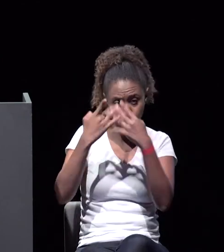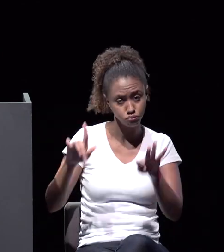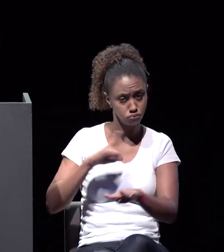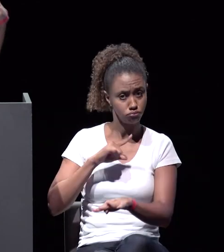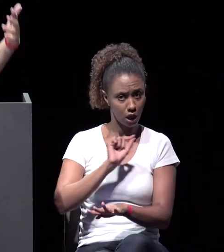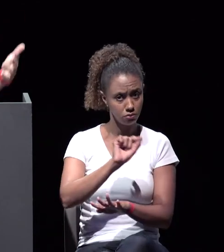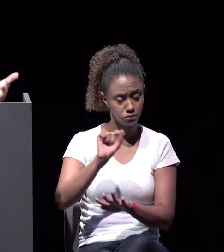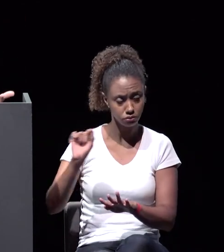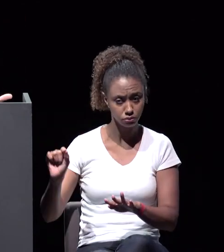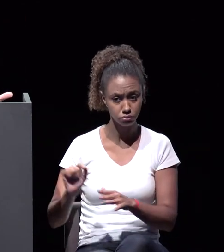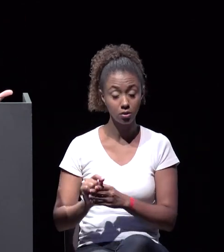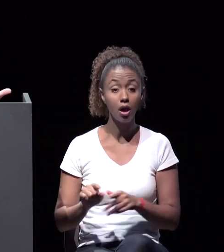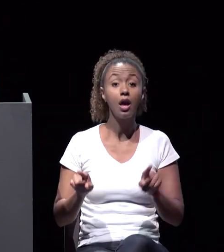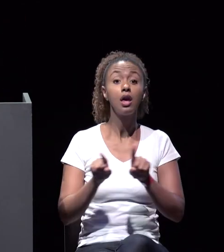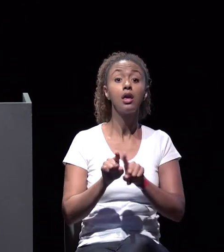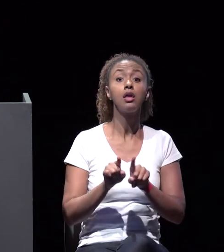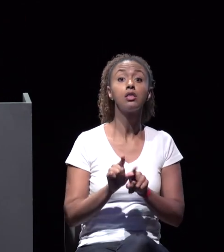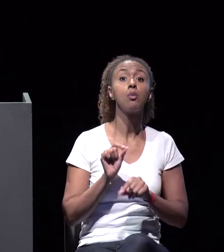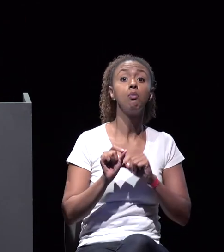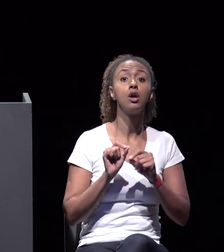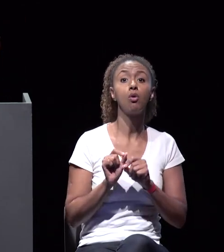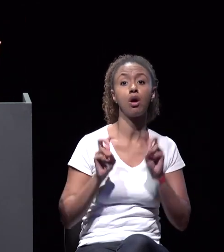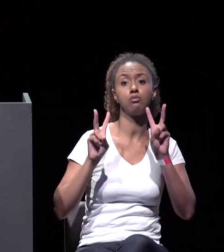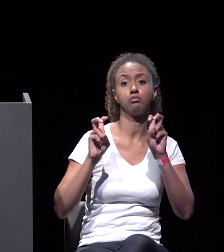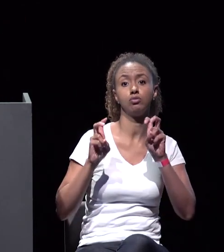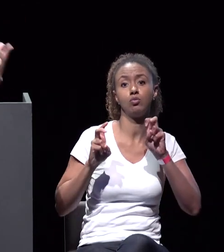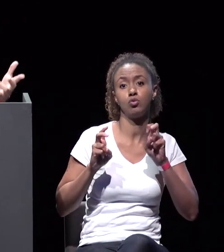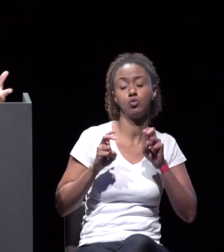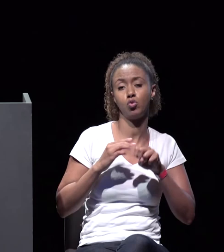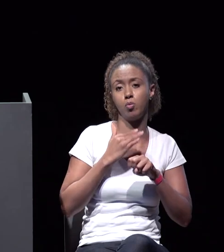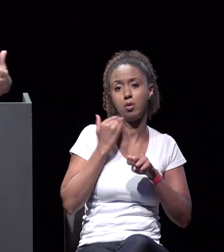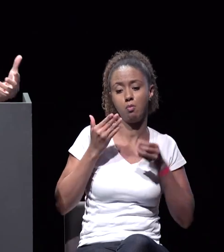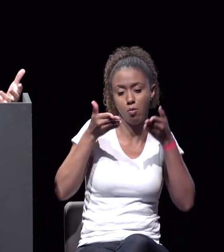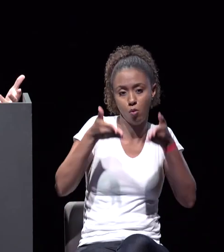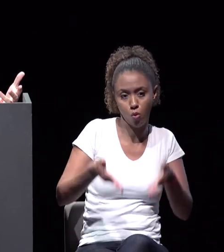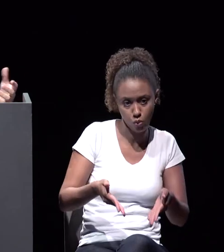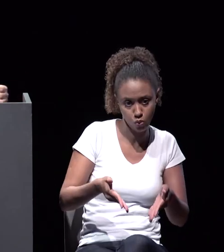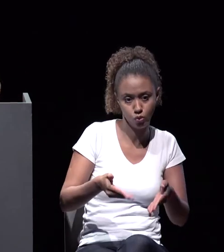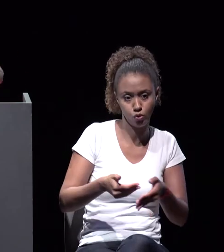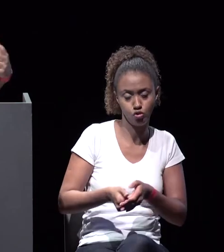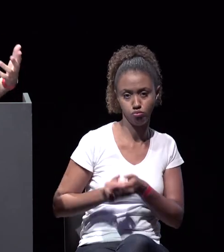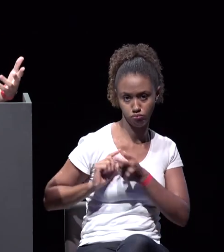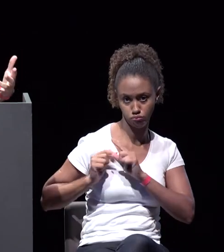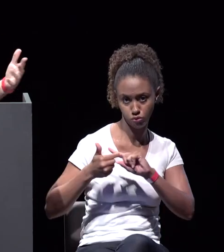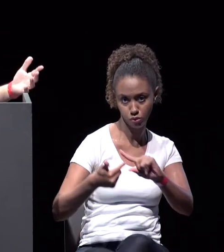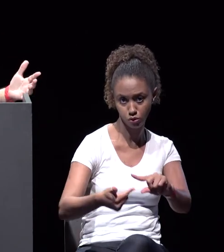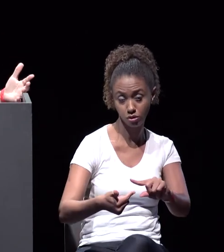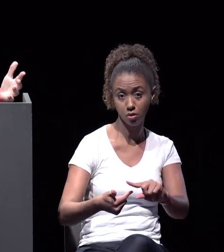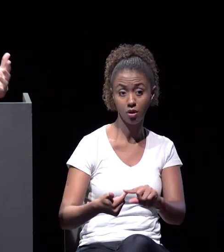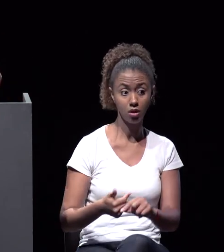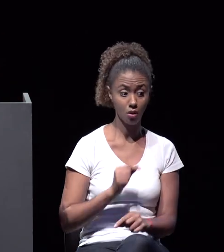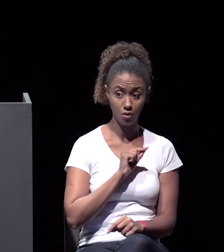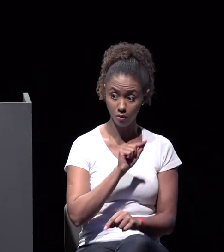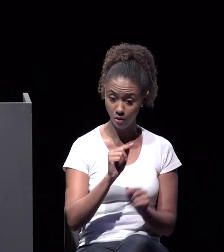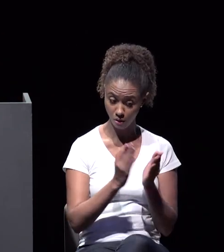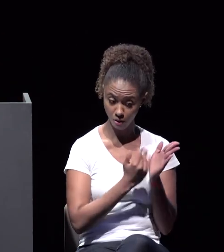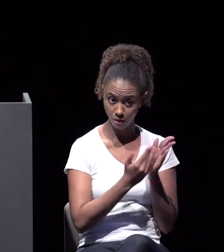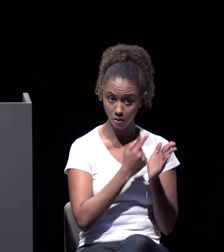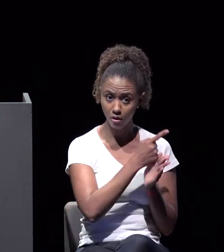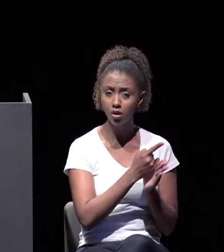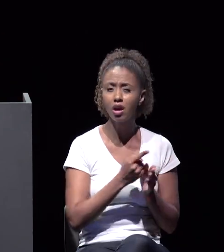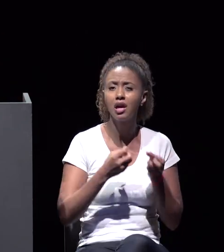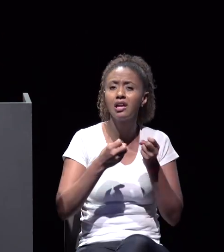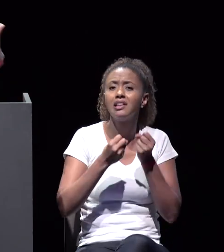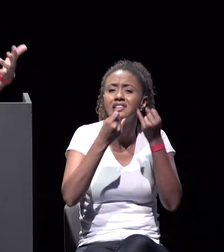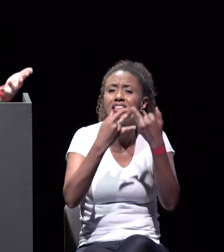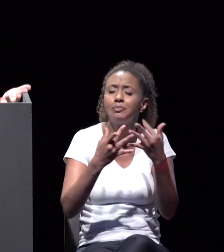depois com os ritos fúnebres também então ele peri ele pretende com esse trabalho mostrar todo o caminho do iniciado